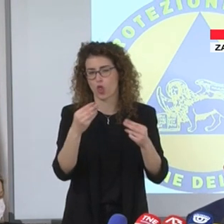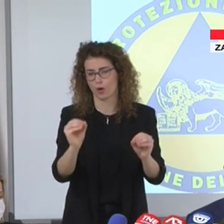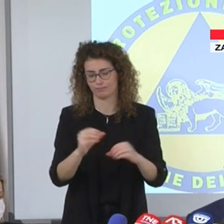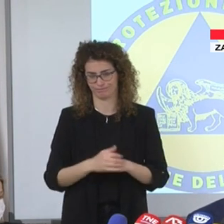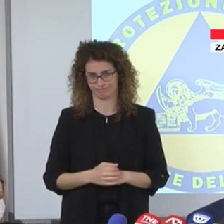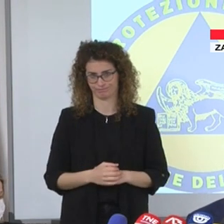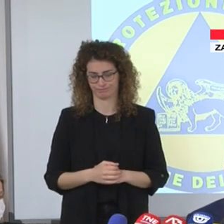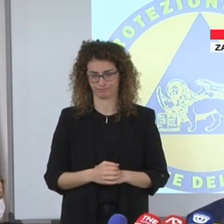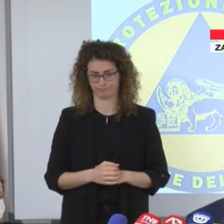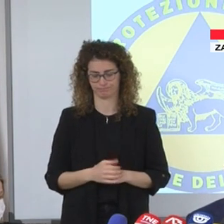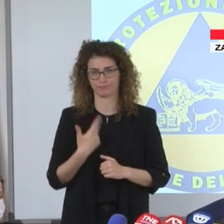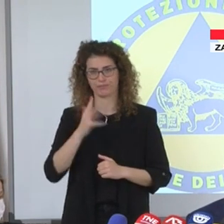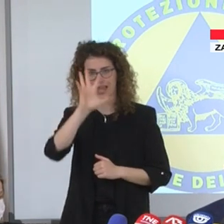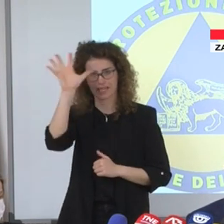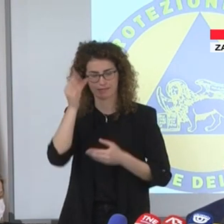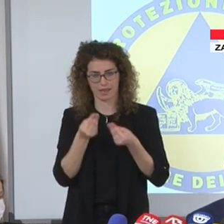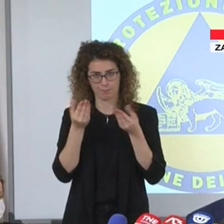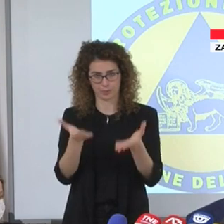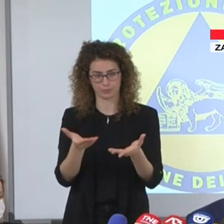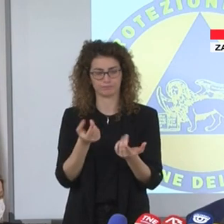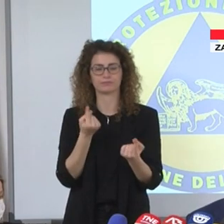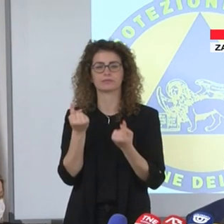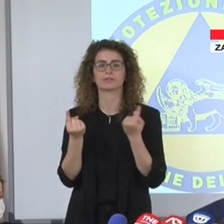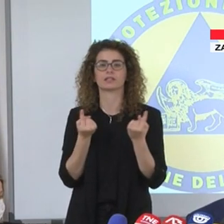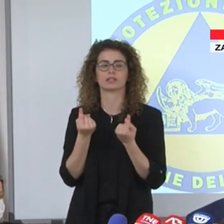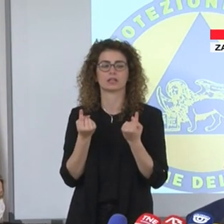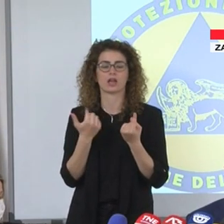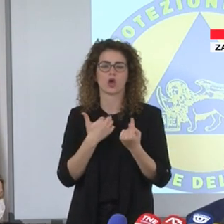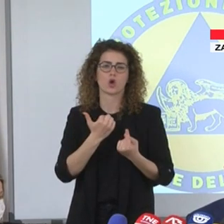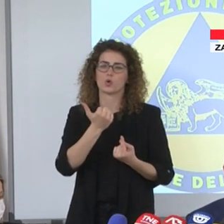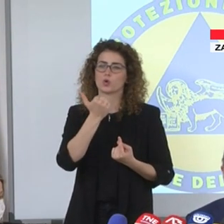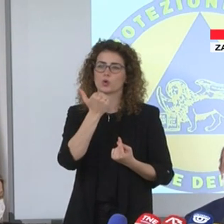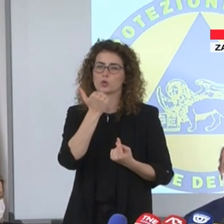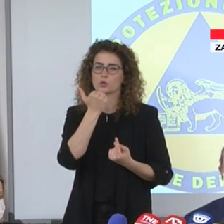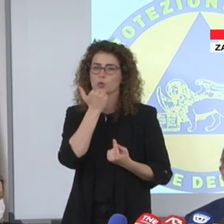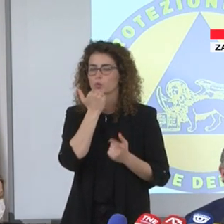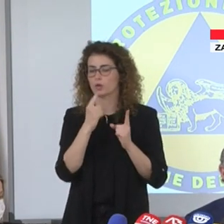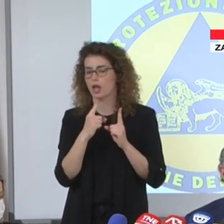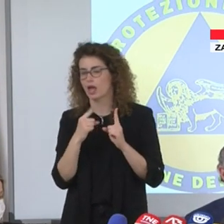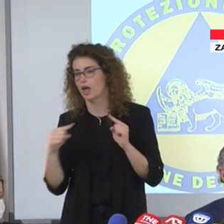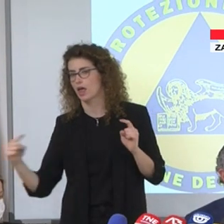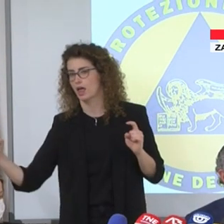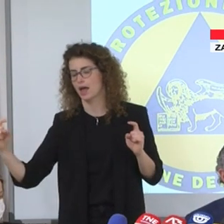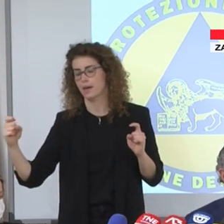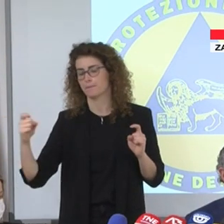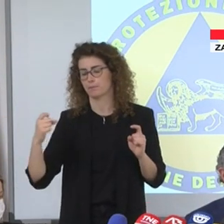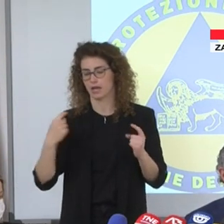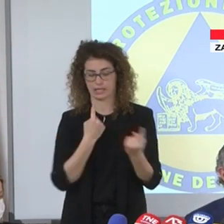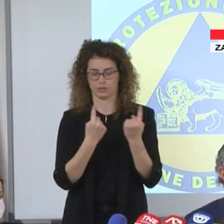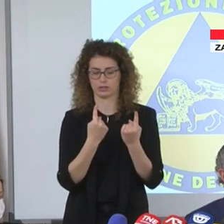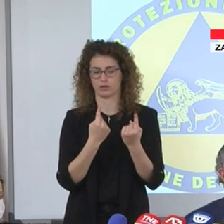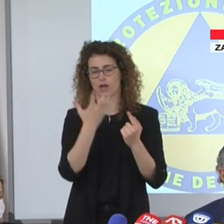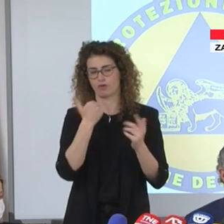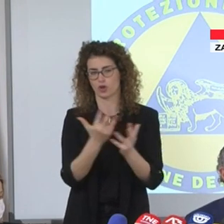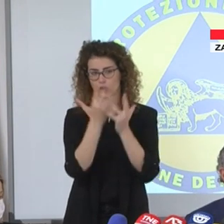Devo dire, faccio un esempio, quando c'è stata la vicenda, perdonatemi se divago un attimo, ma è bene che ci capiamo bene su sta roba,